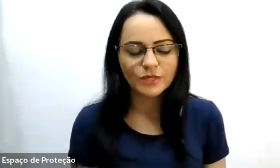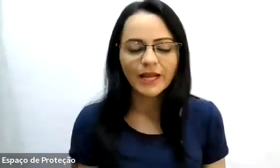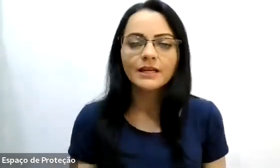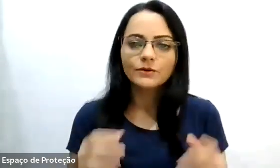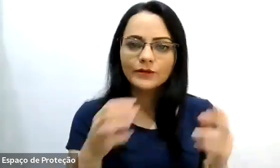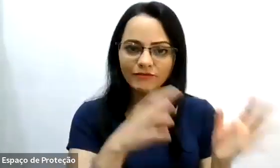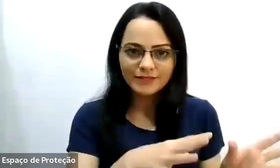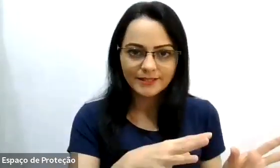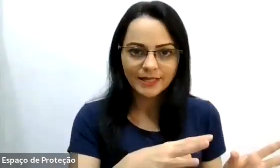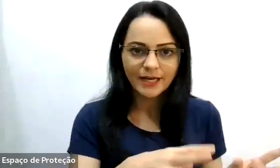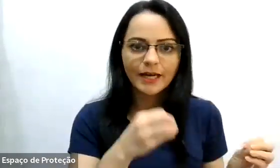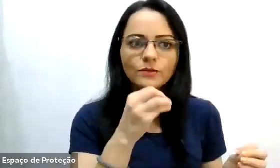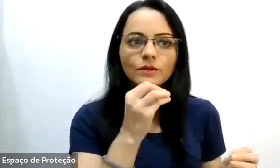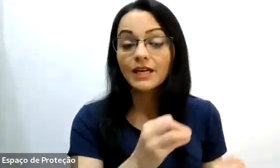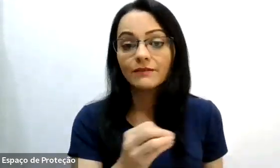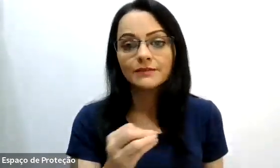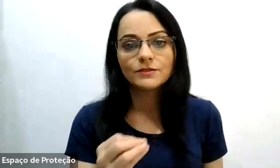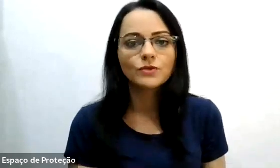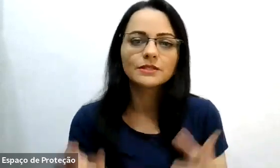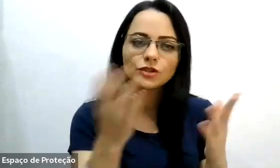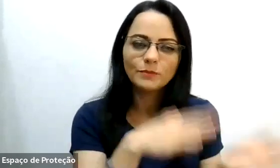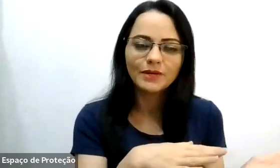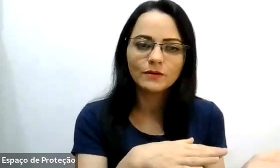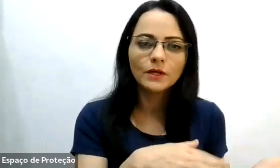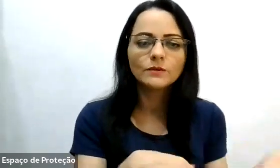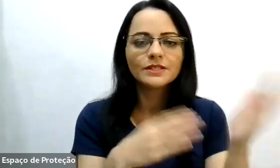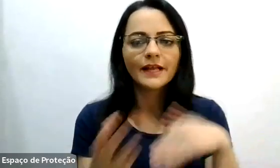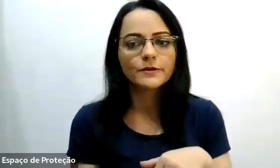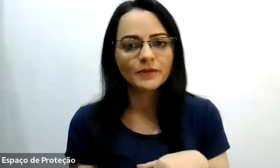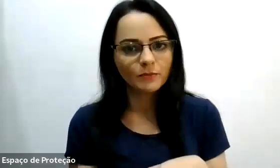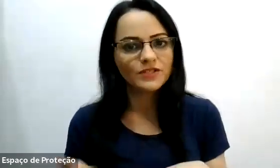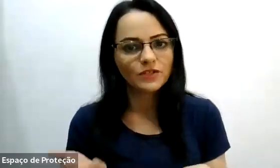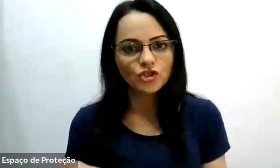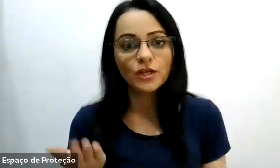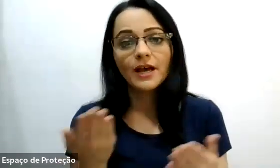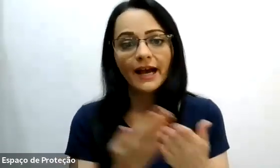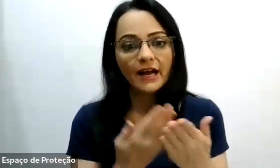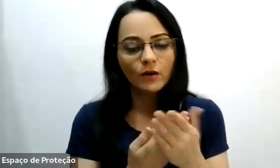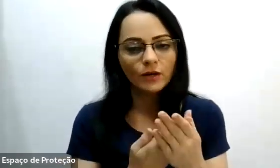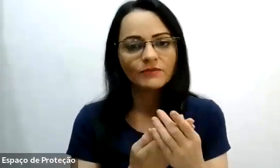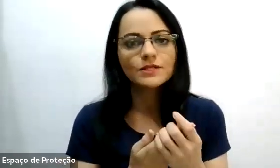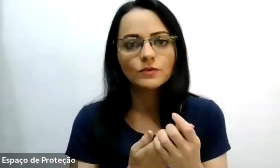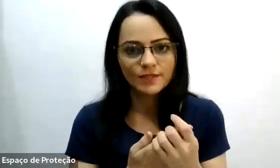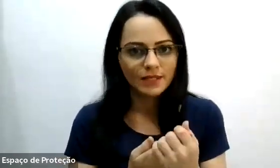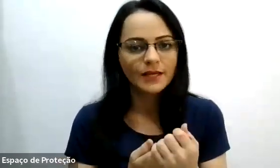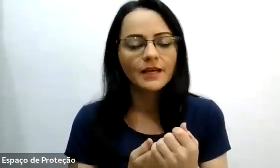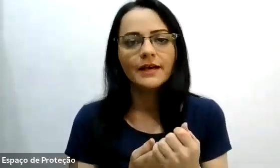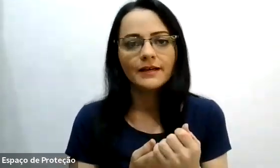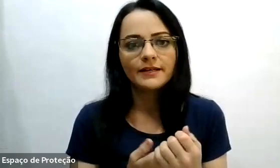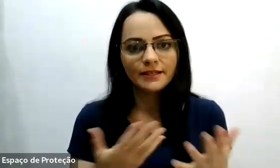né? Então, eu gravei esse sinalário. Quem não assistiu, assiste primeiro o sinalário para depois assistir a aula, para vocês conseguirem